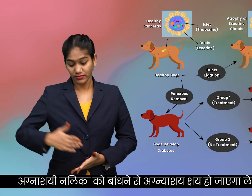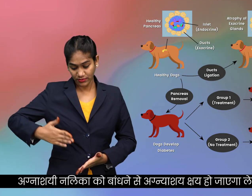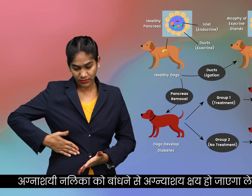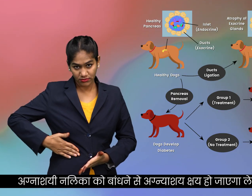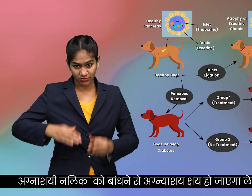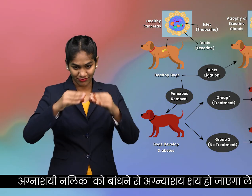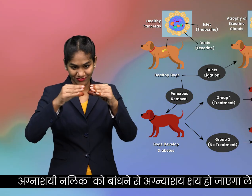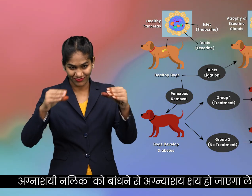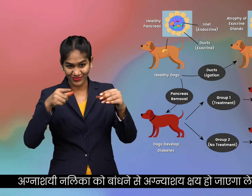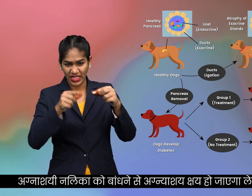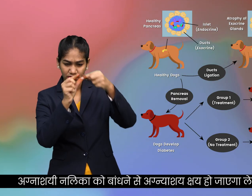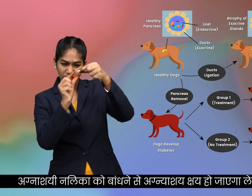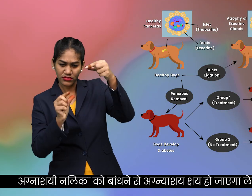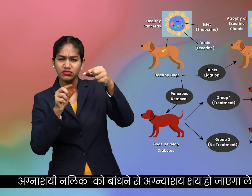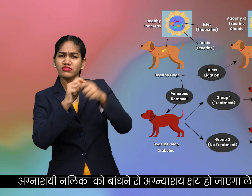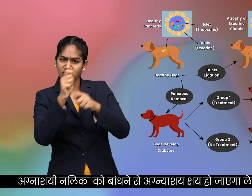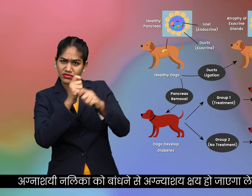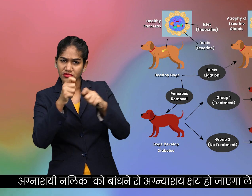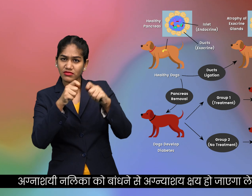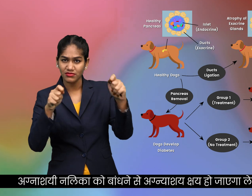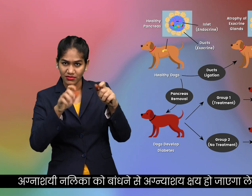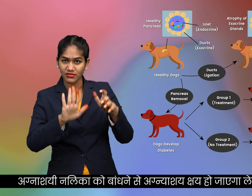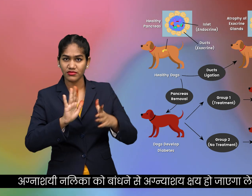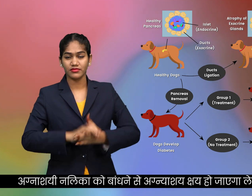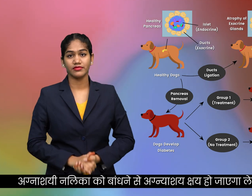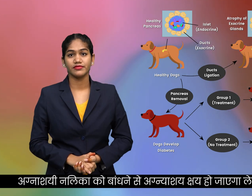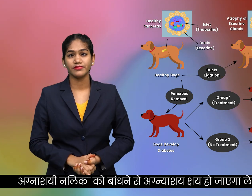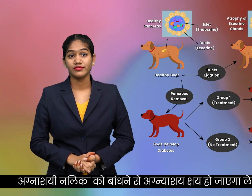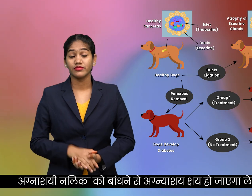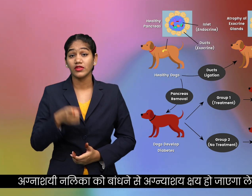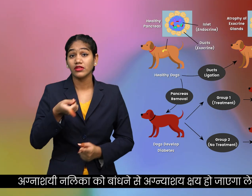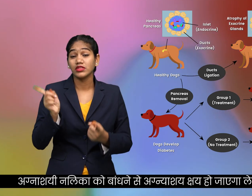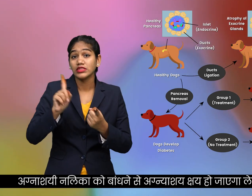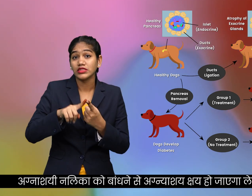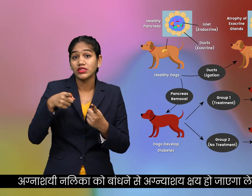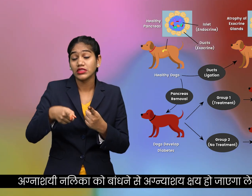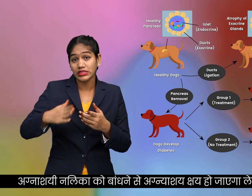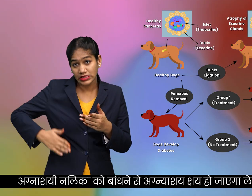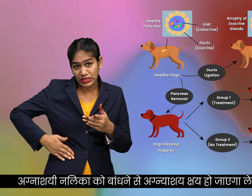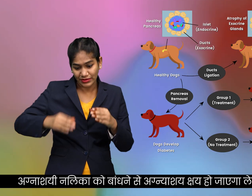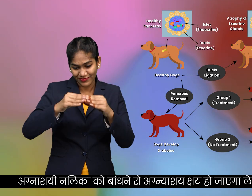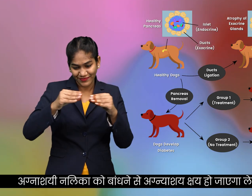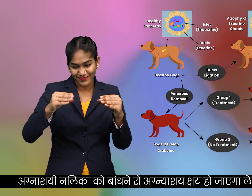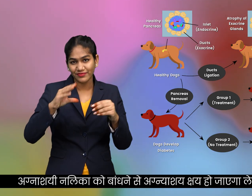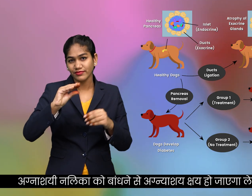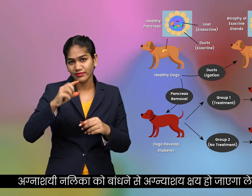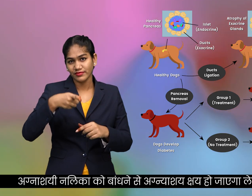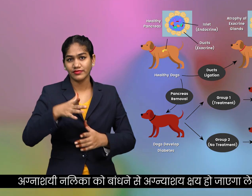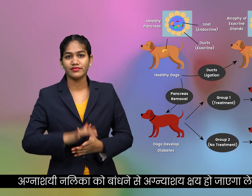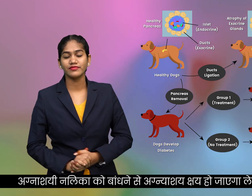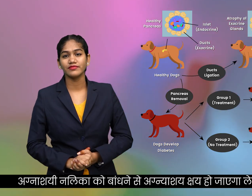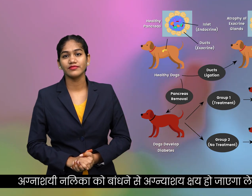अग्न्याशयी नालिका को बांधने से अग्न्याशय क्षय को जाएगा,